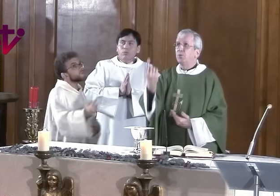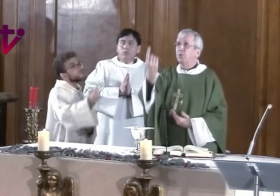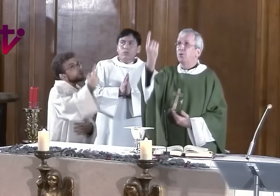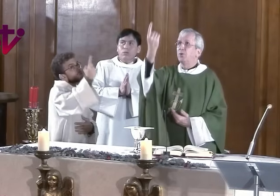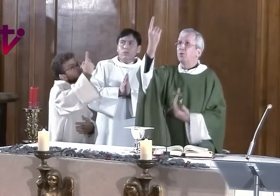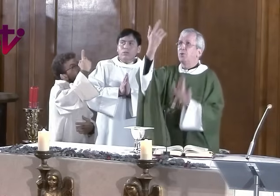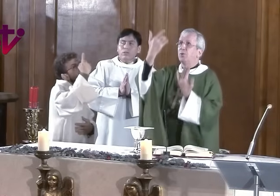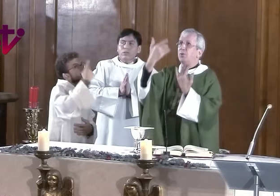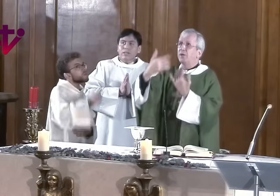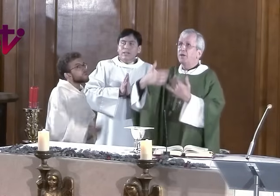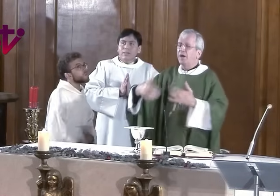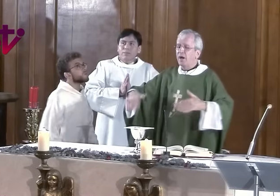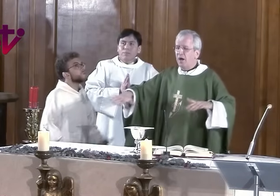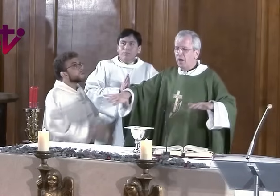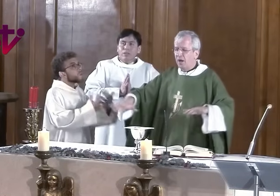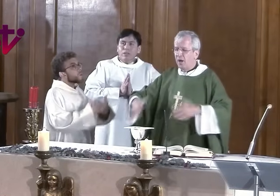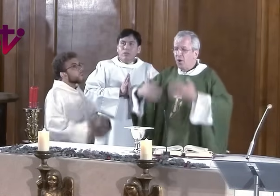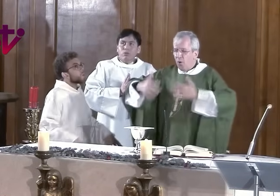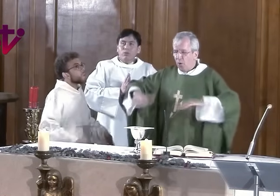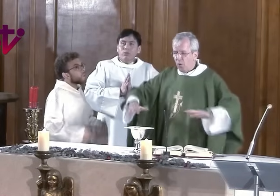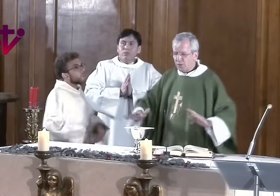tu gloria.